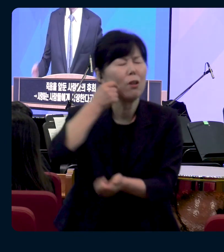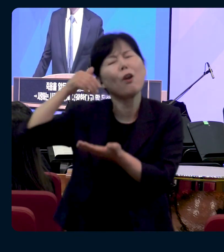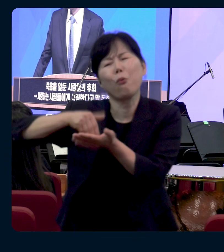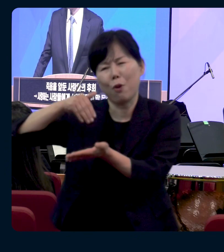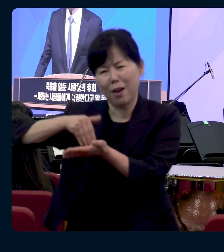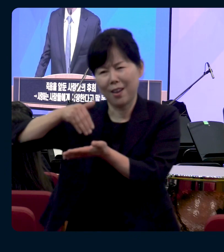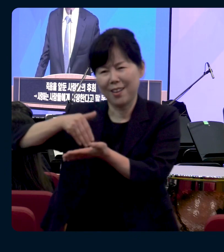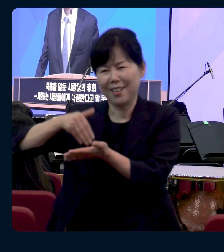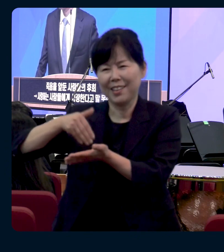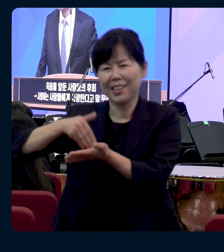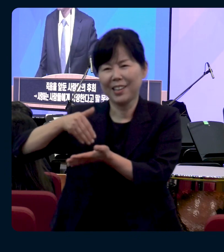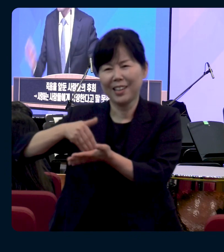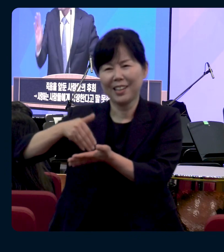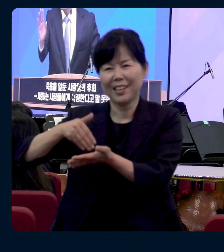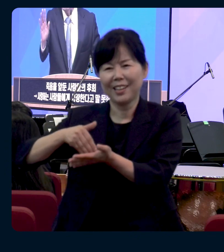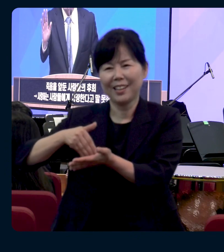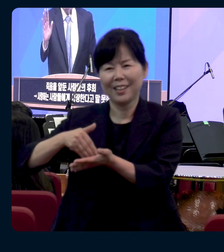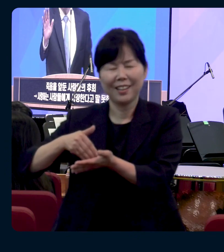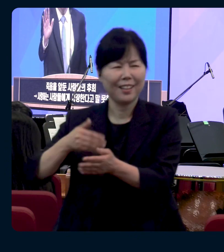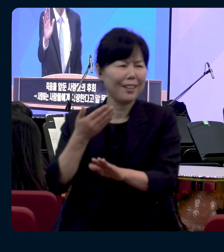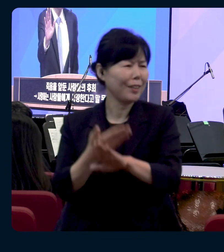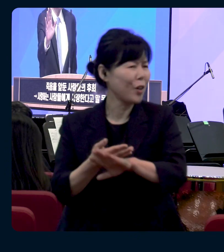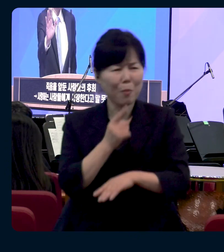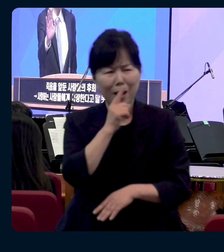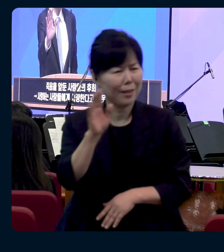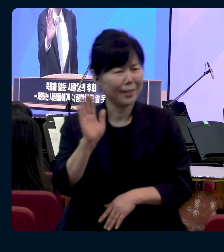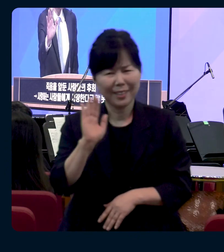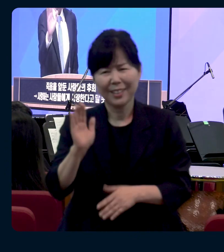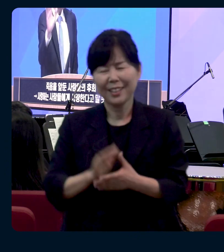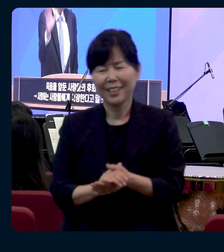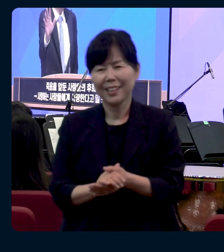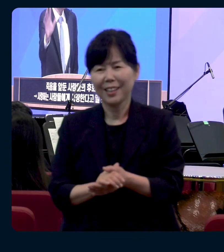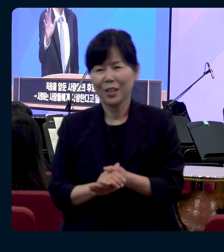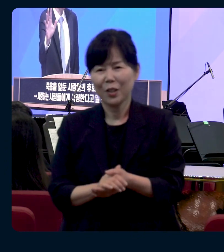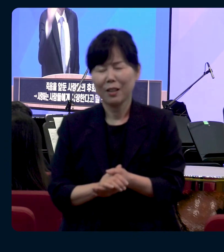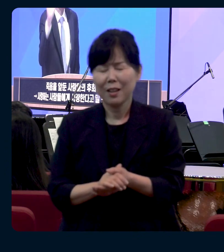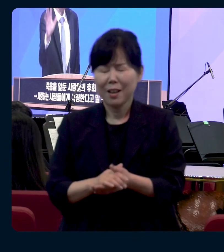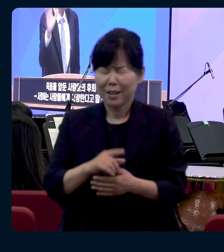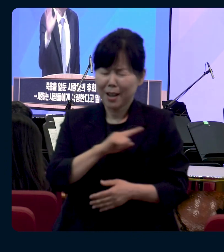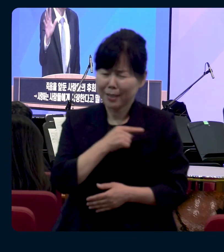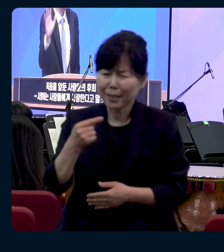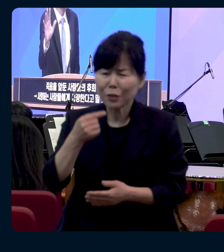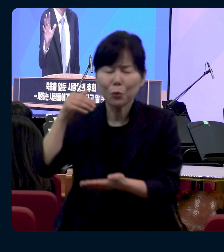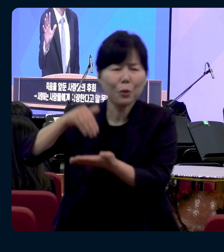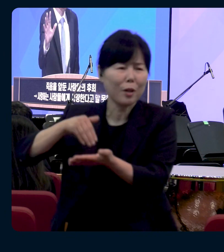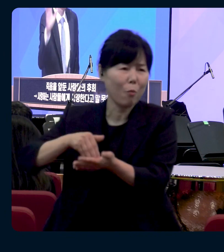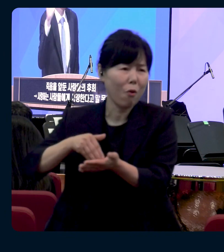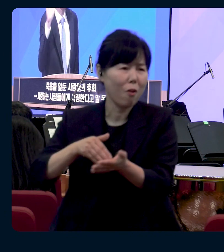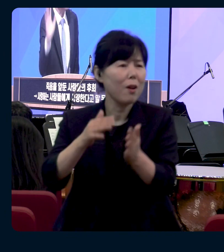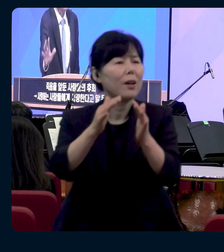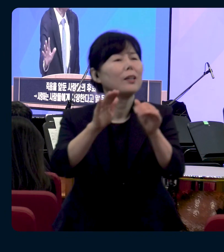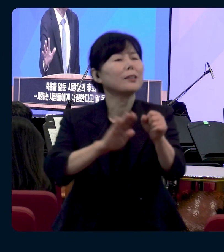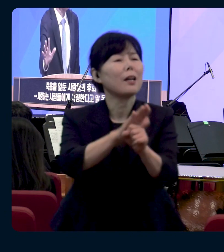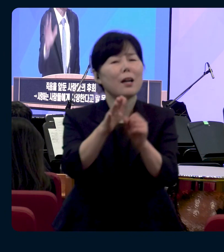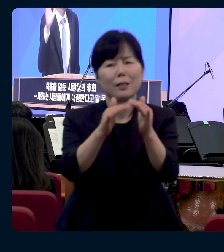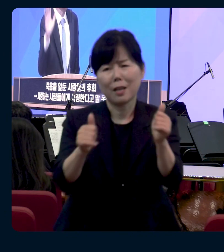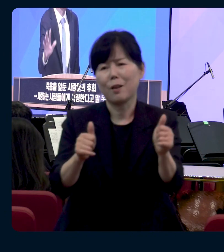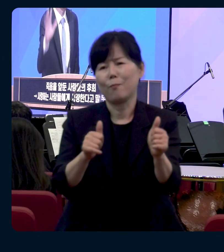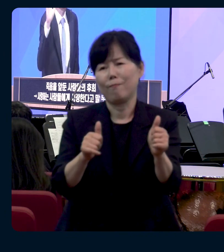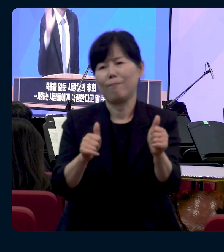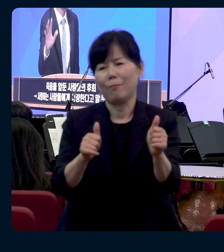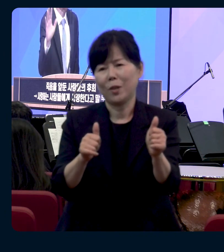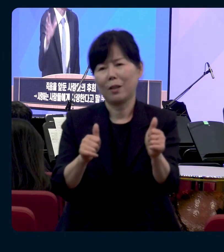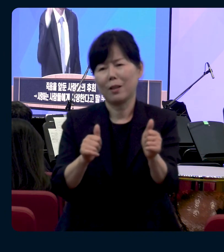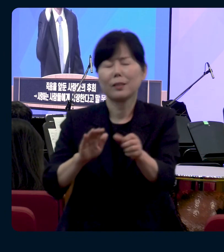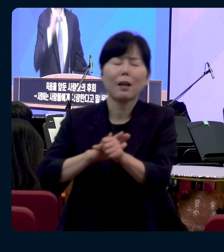후회한다. 다른 게 아니고 가장 많이 후회하는 게 사랑하는 사람들에게 사랑한다고